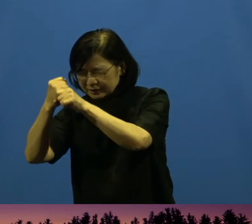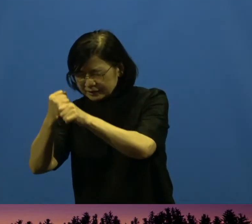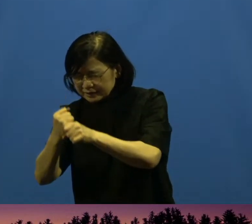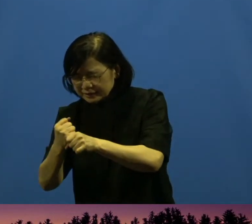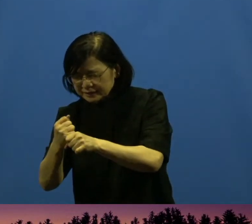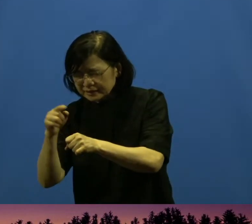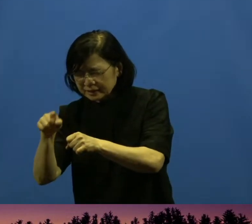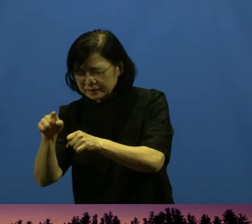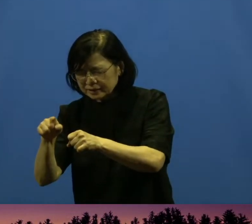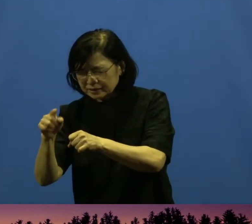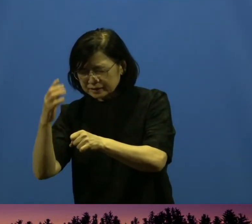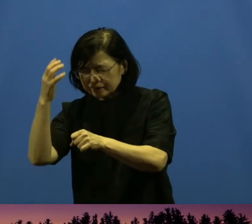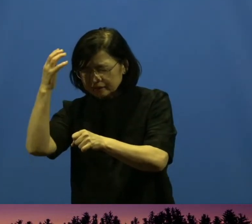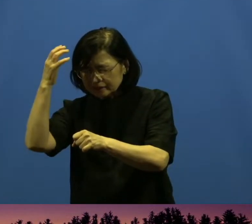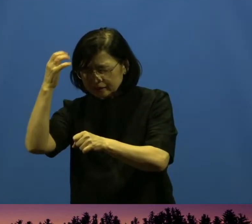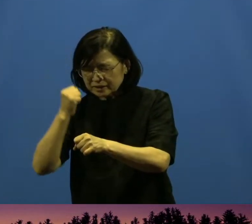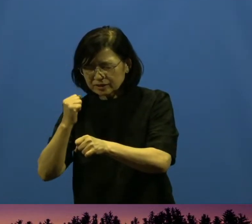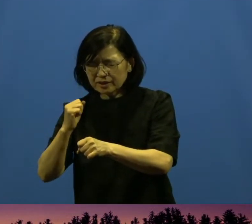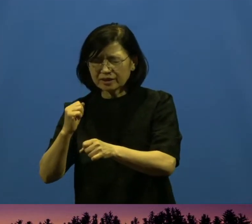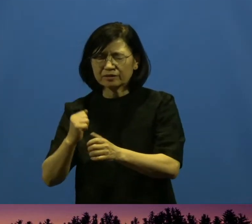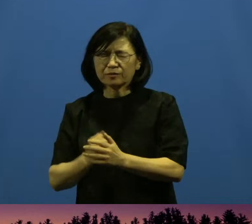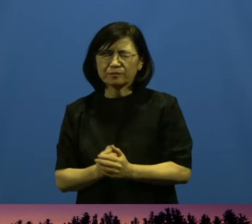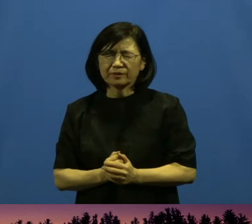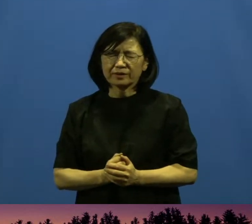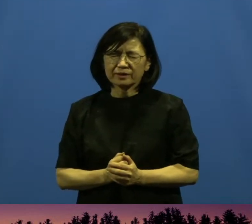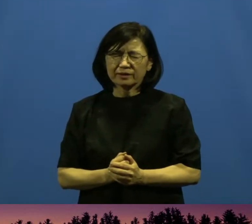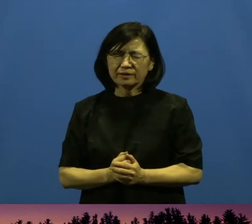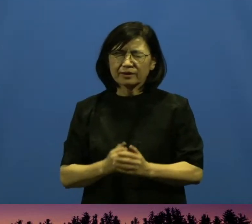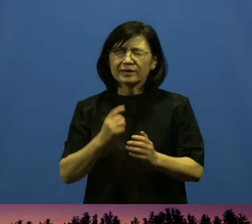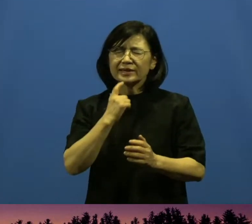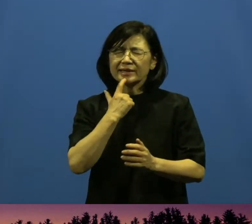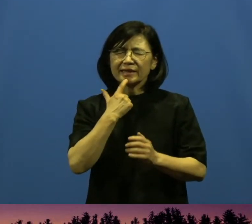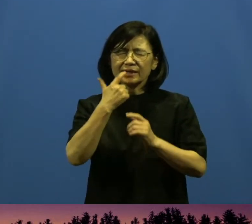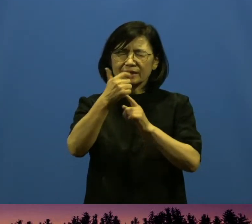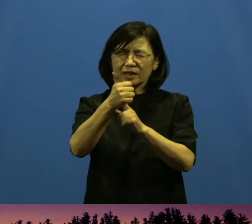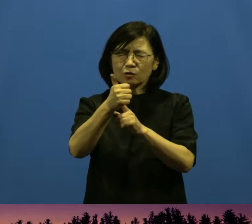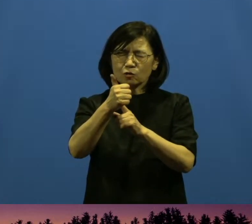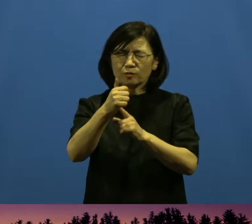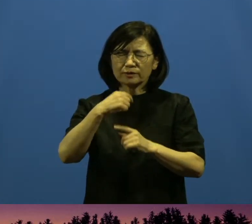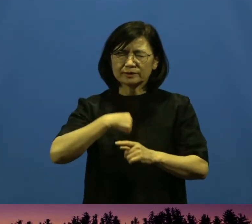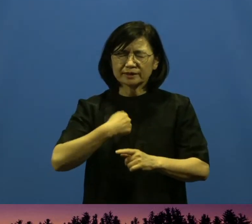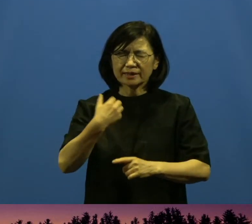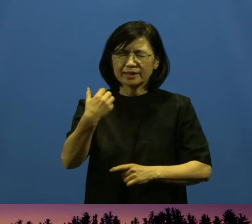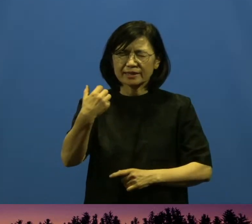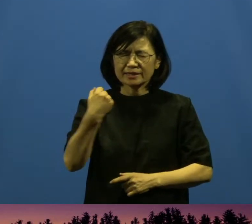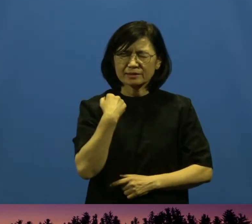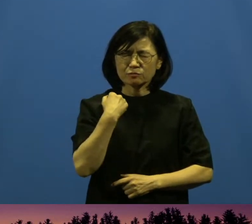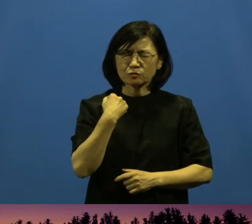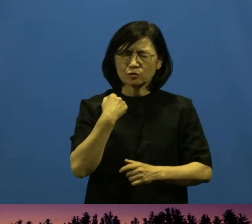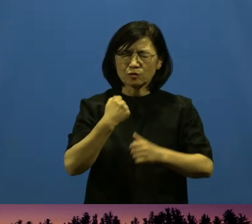놓치면 안 돼요. 야곱은 자기의 고집과 자기의 힘으로 그리고 경쟁하며 이겨냈어요.